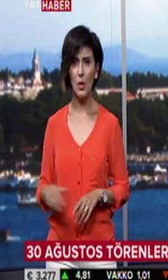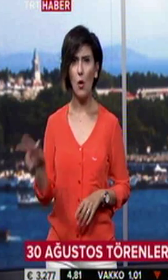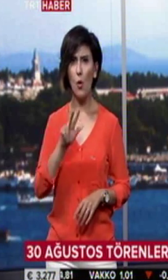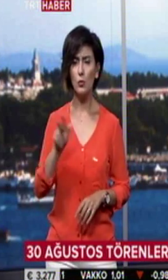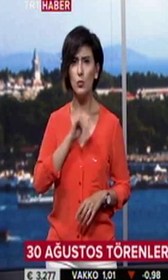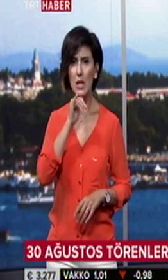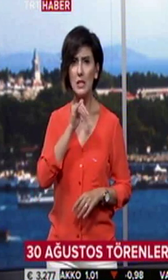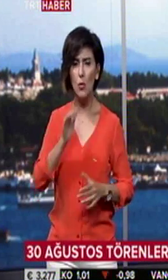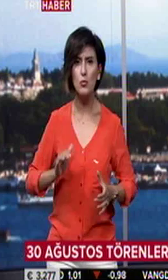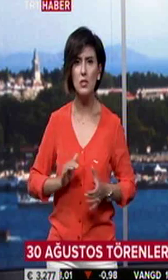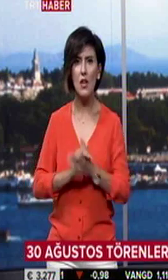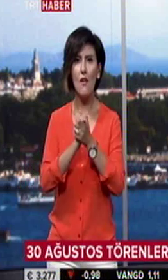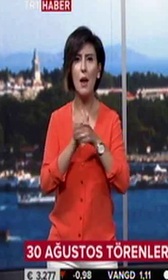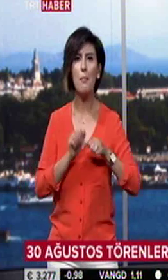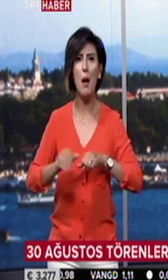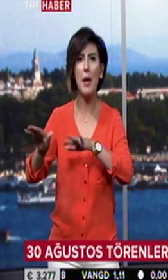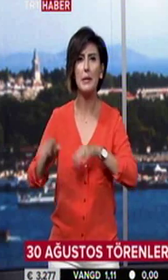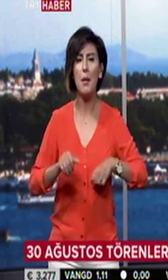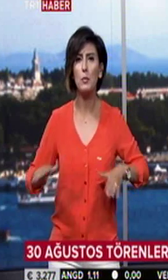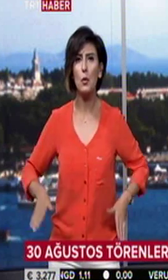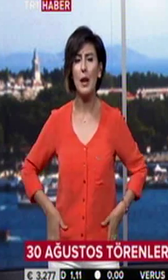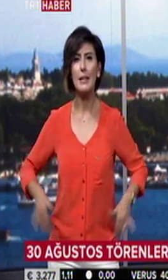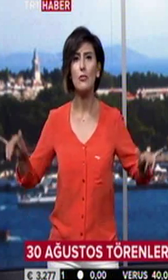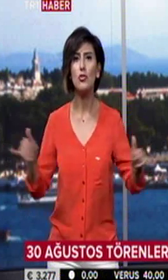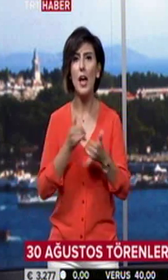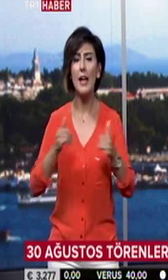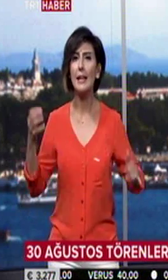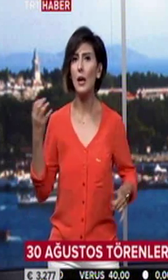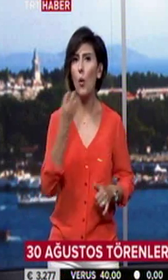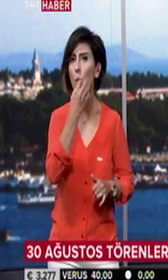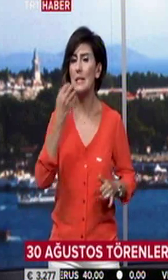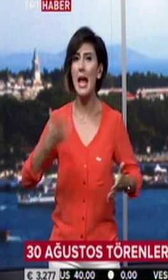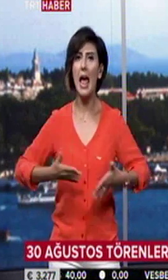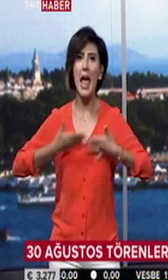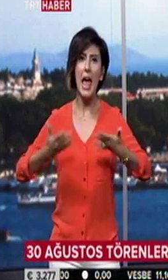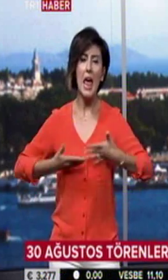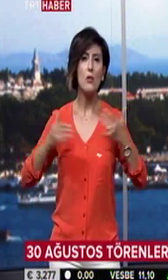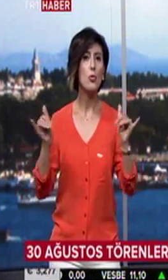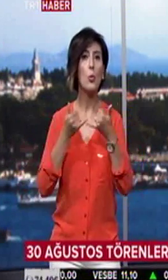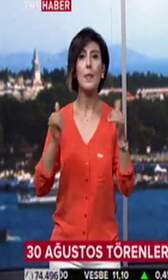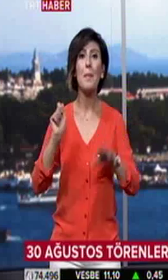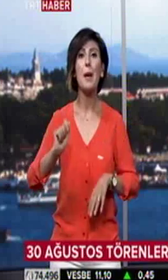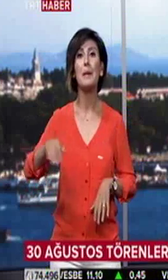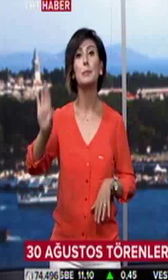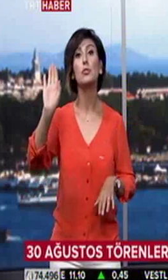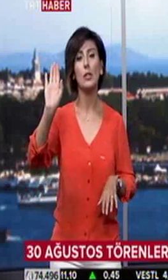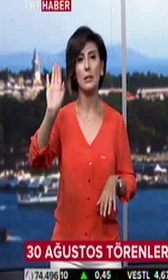30 Ağustos Zafer Bayramı törenlerinde şenlik, konser, eğlence ve kutlamalar yapılmayacak.